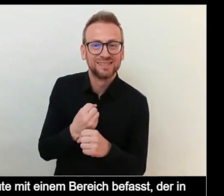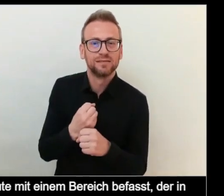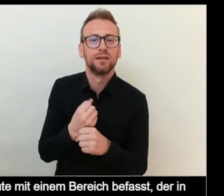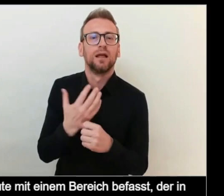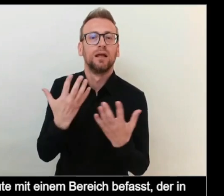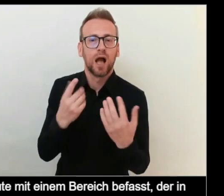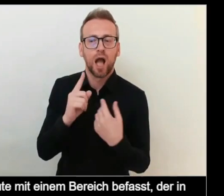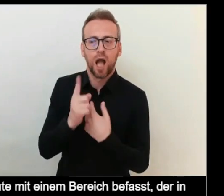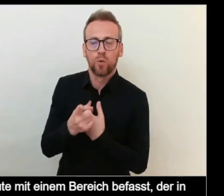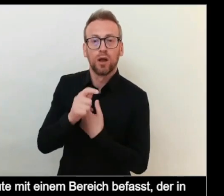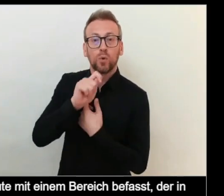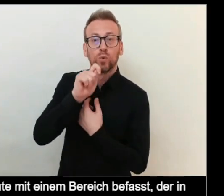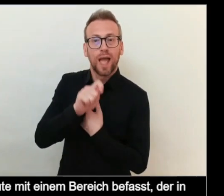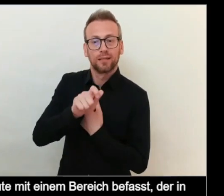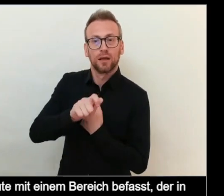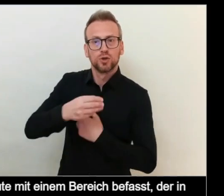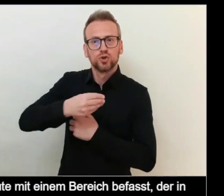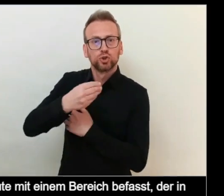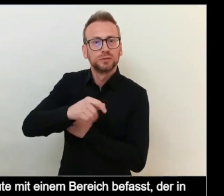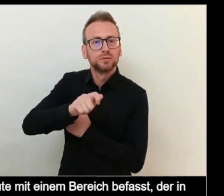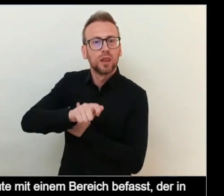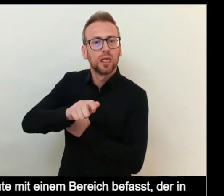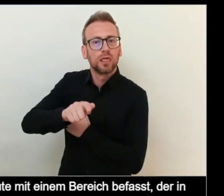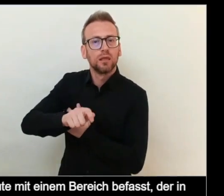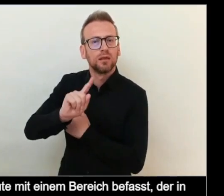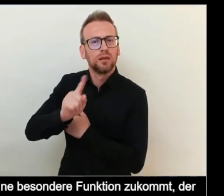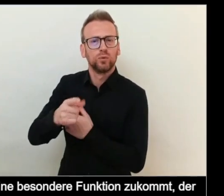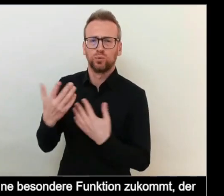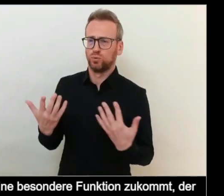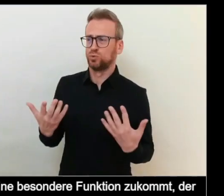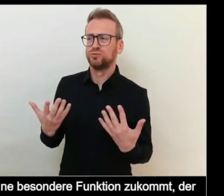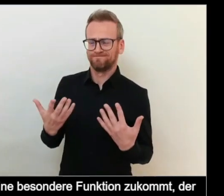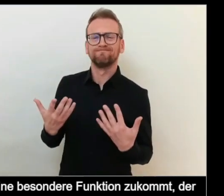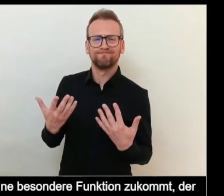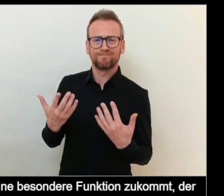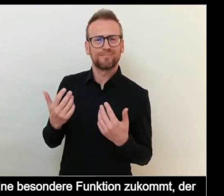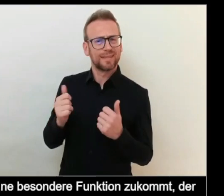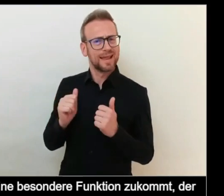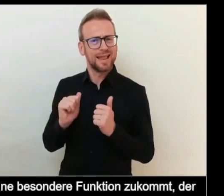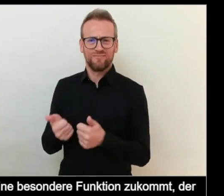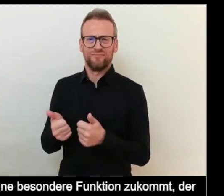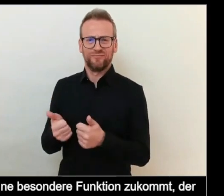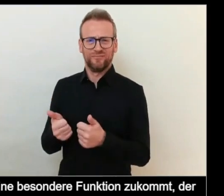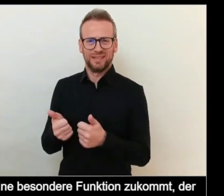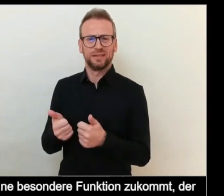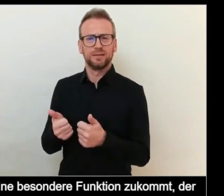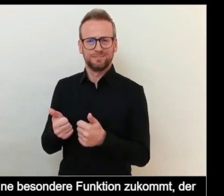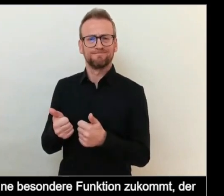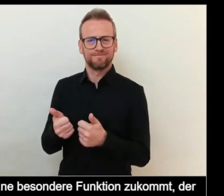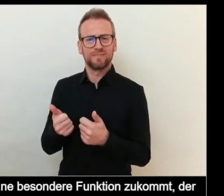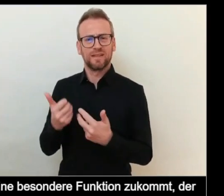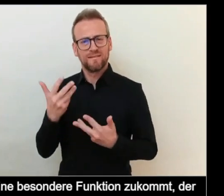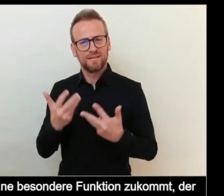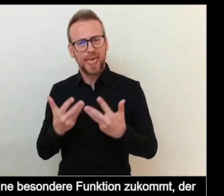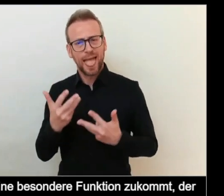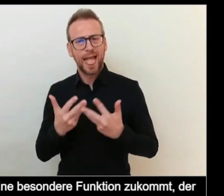herausgefordert gewesen in den letzten 2 Jahren. Und trotz der Kapazitätserhöhungen ist das Publikumsinteresse noch nicht voll zurück. Dazu kommt,